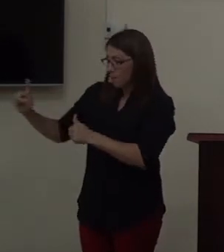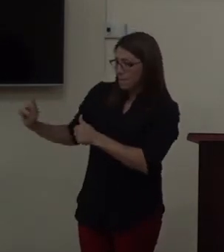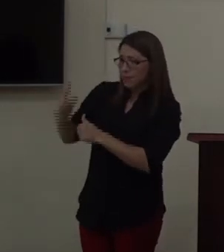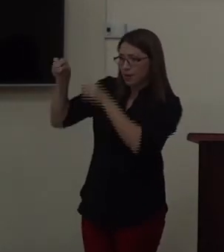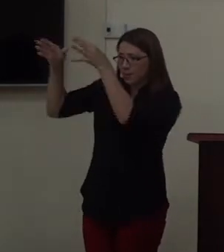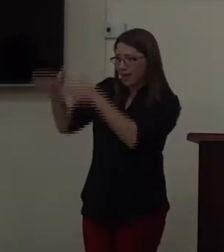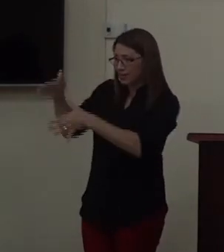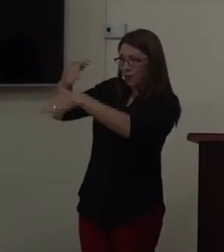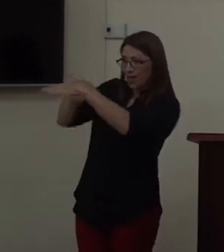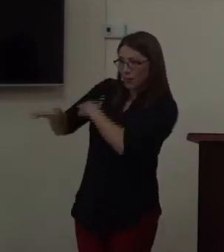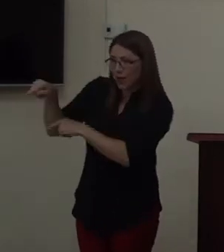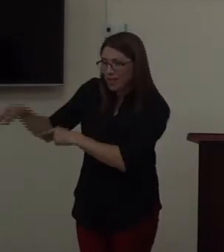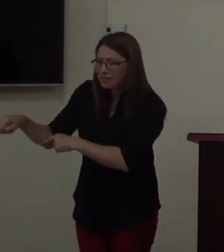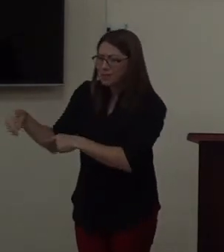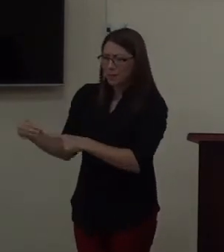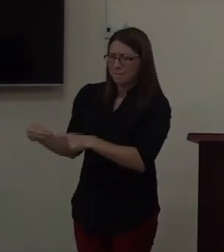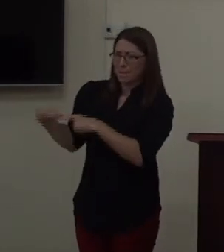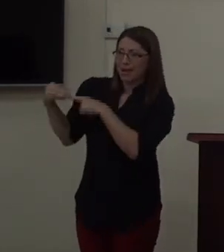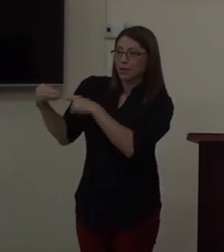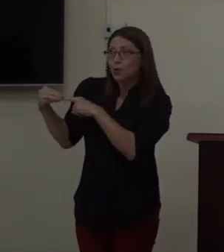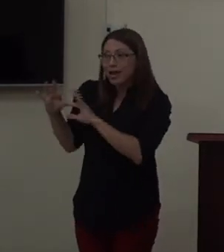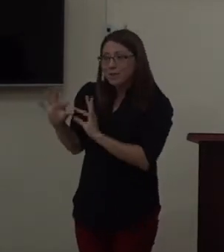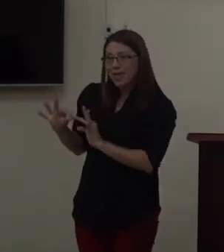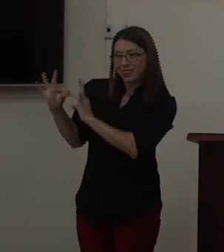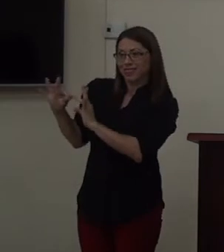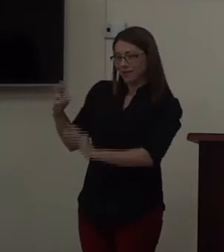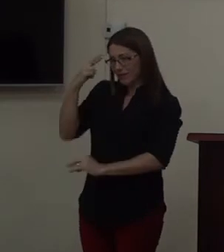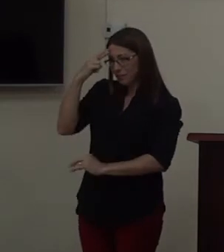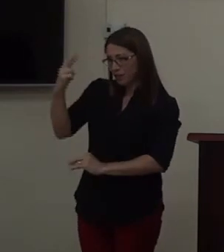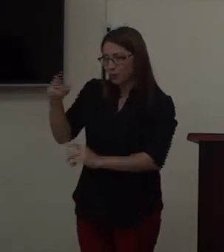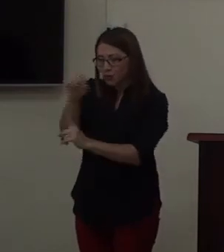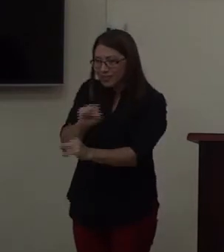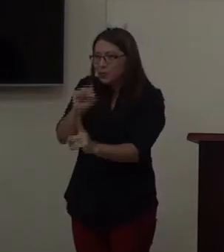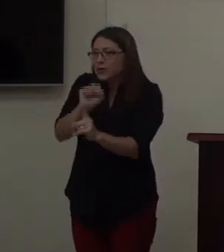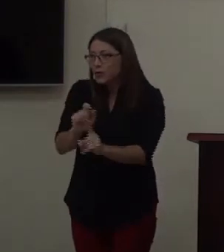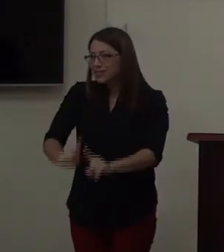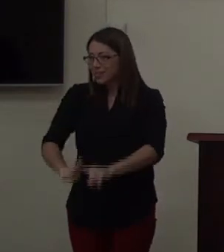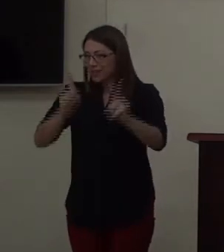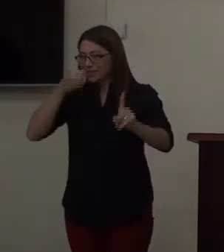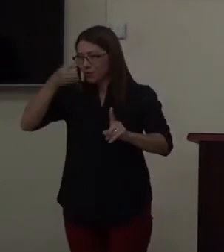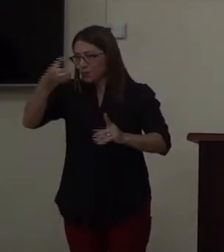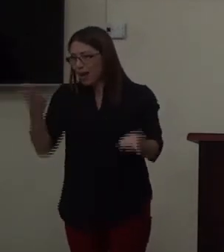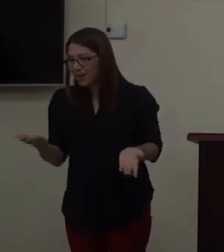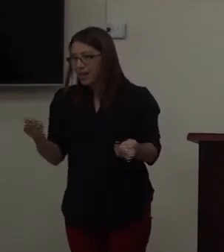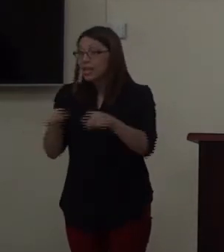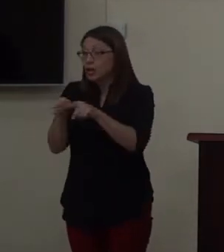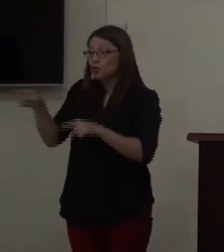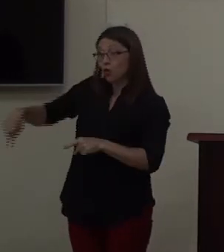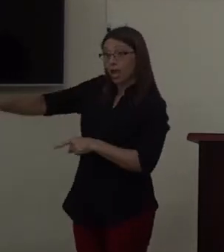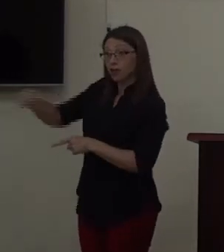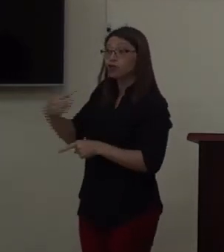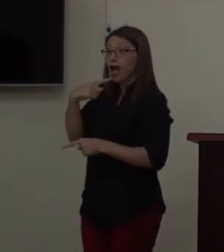era particularmente respetuoso de las situaciones de diferencia cultural, e incluso ellos aseguran